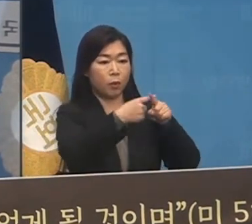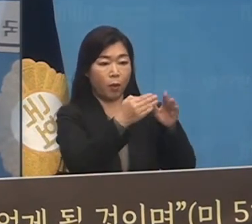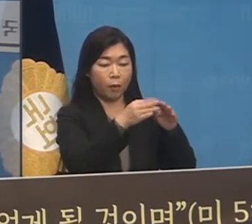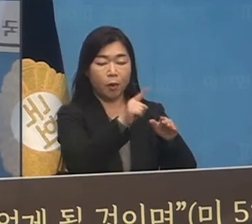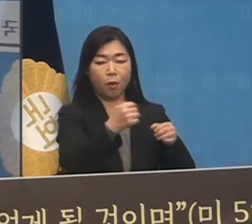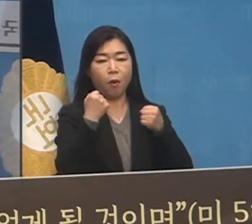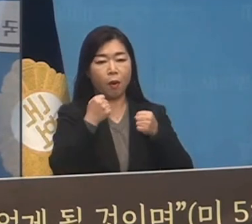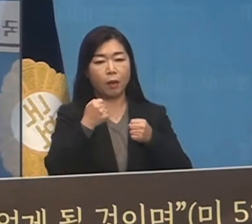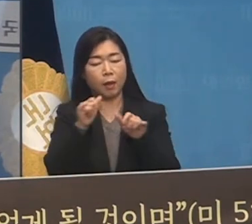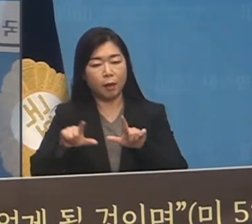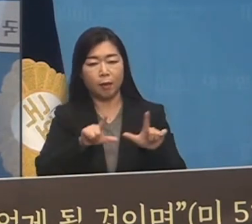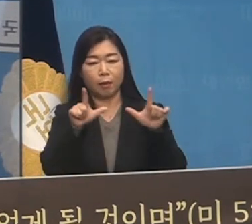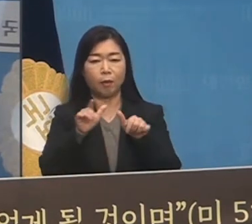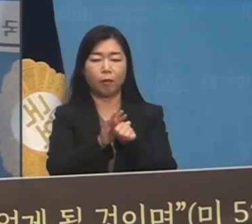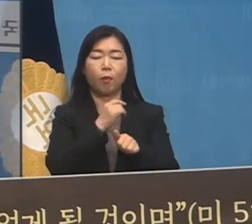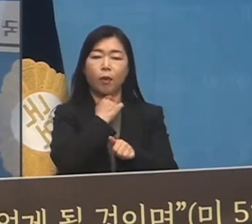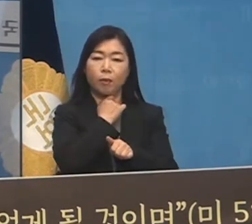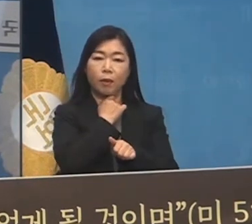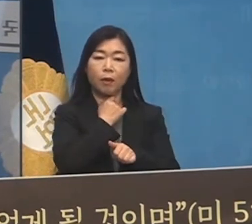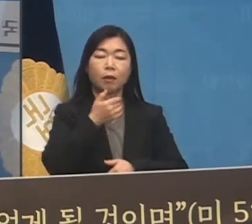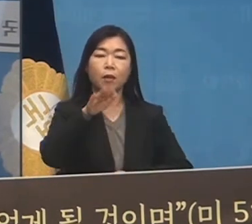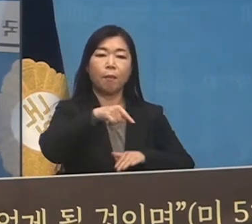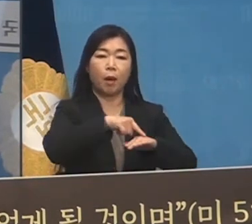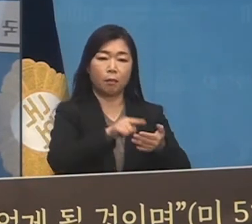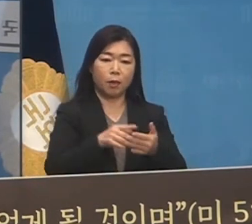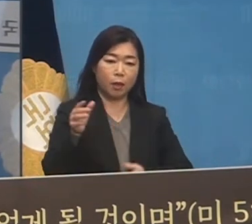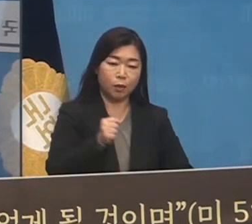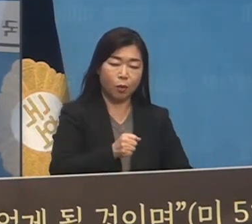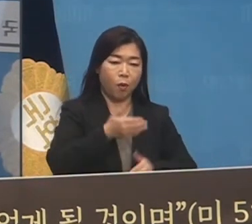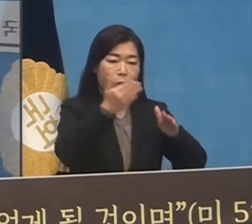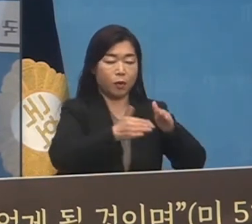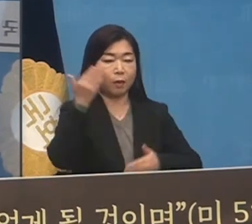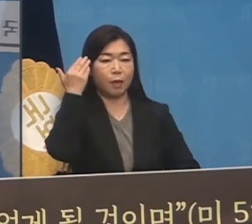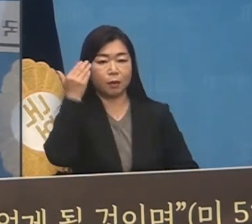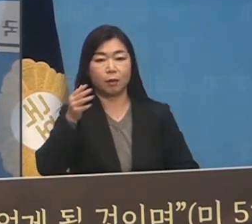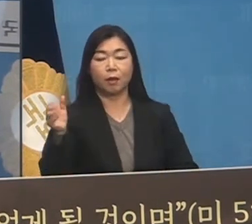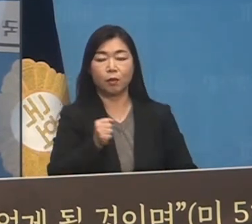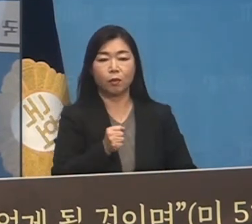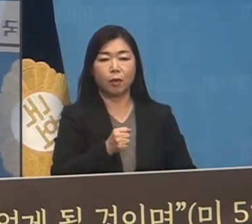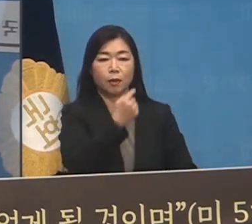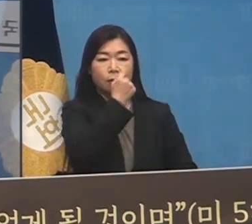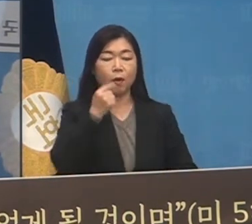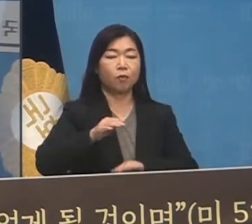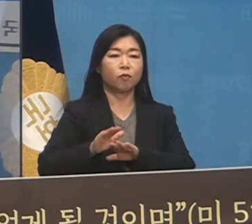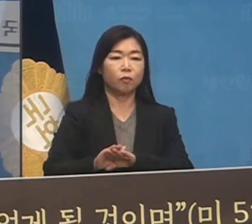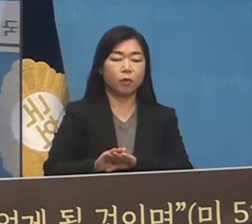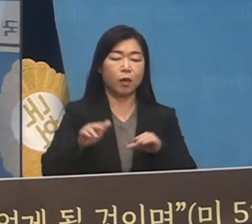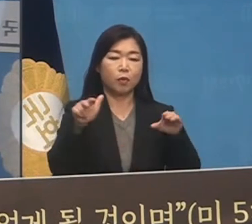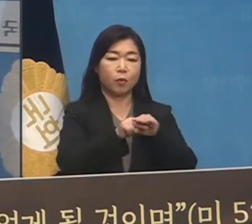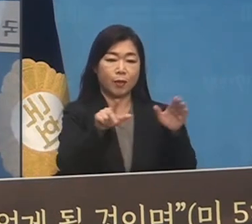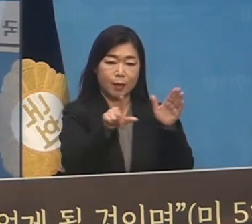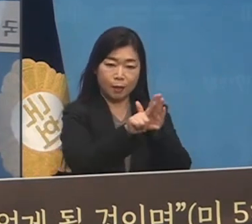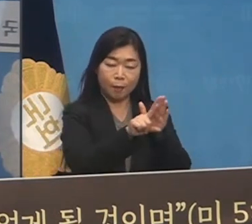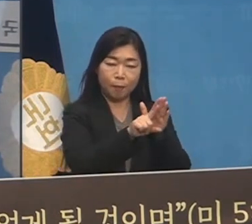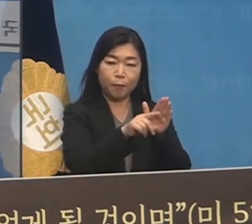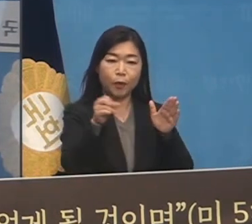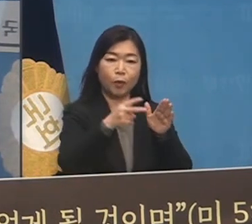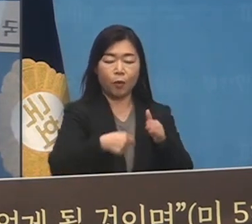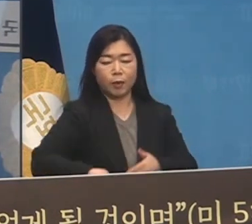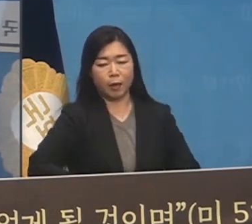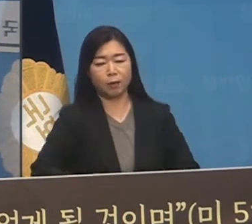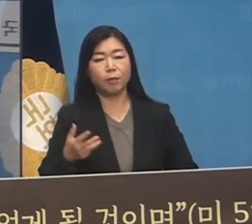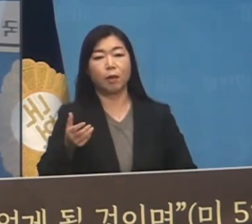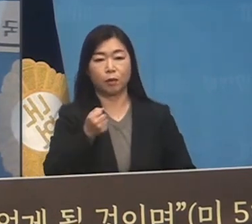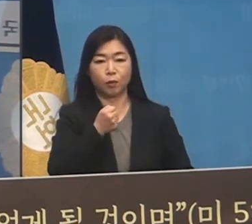교회는 건강한 일상을 지향, 그러한 마음, 공정과 상식에 근거한 종교적 신념과